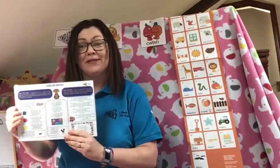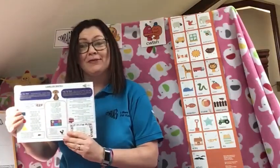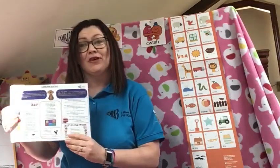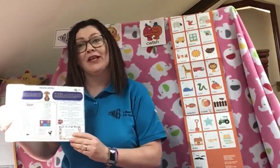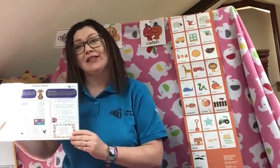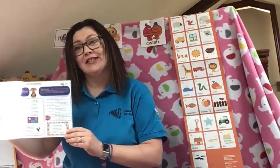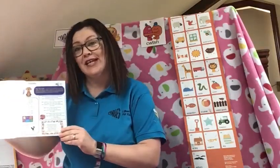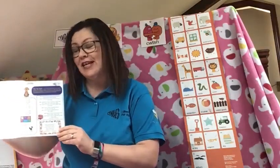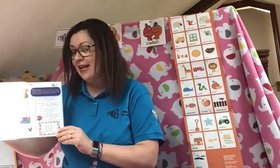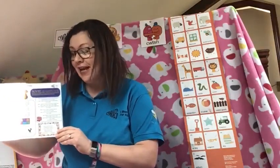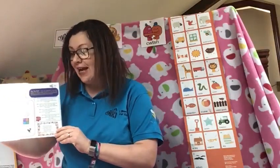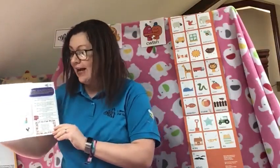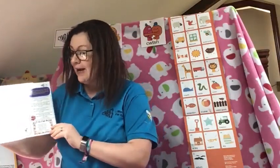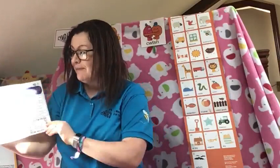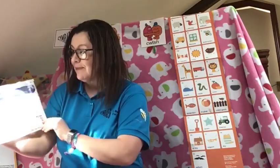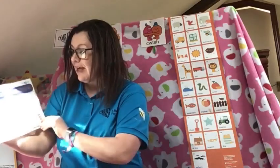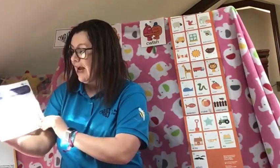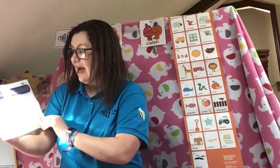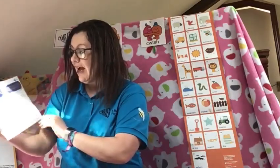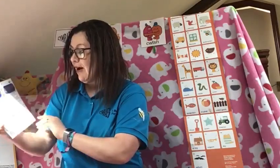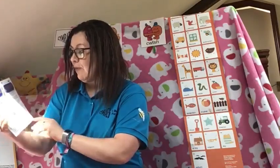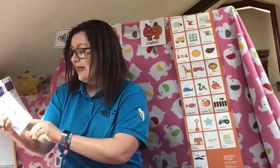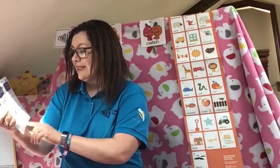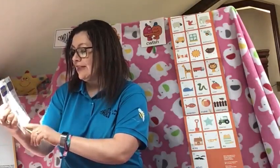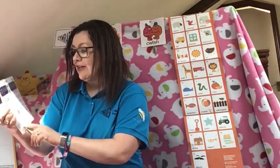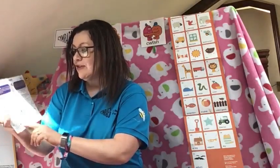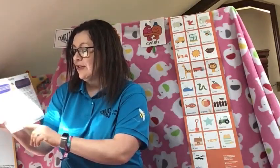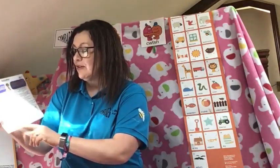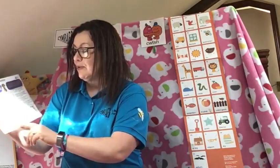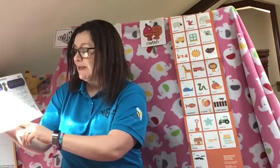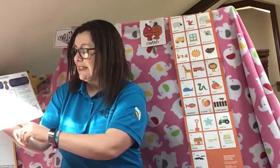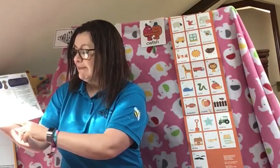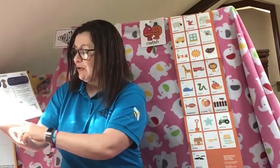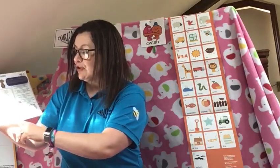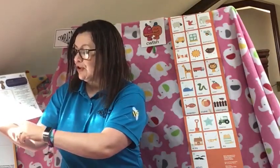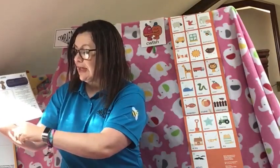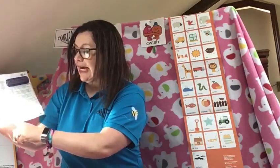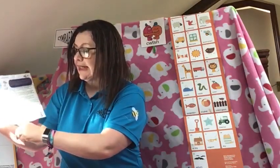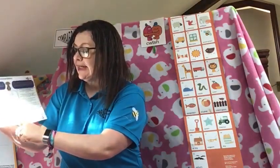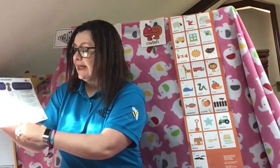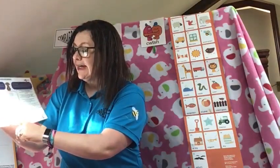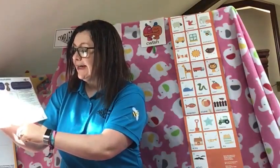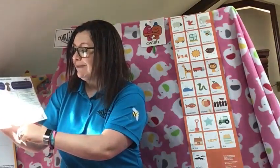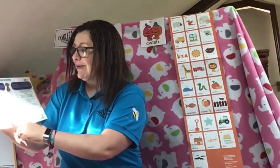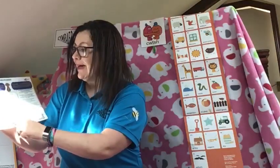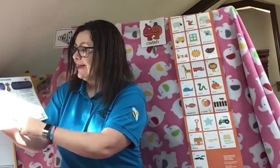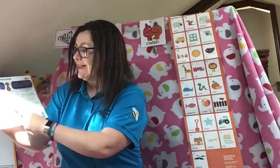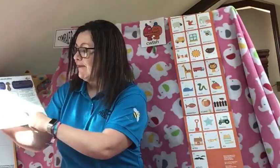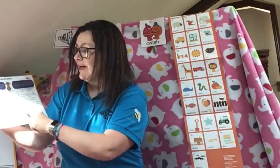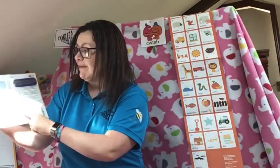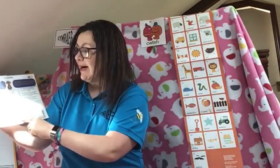shapes we're looking at today. A wedyn dwi wedi postio lan taflen yma